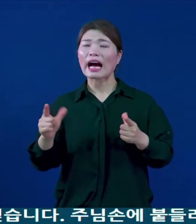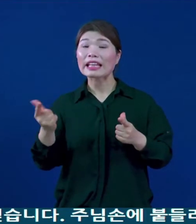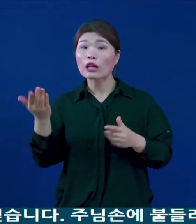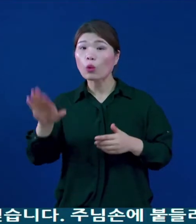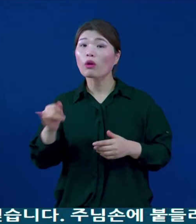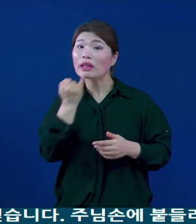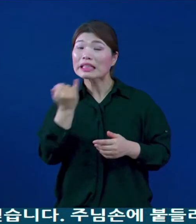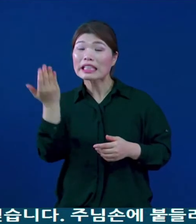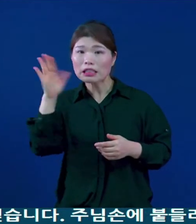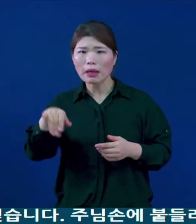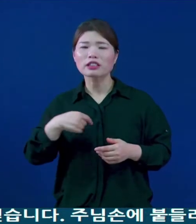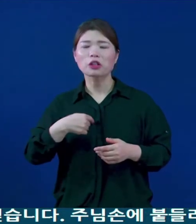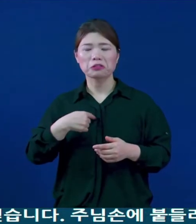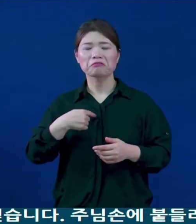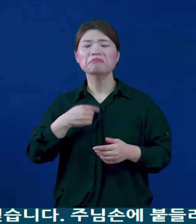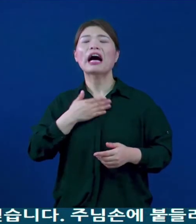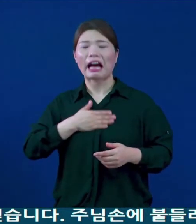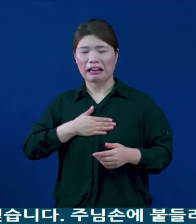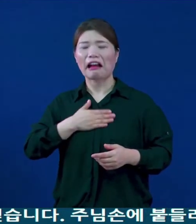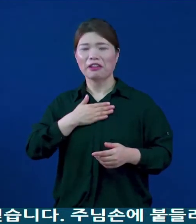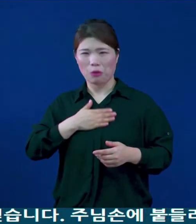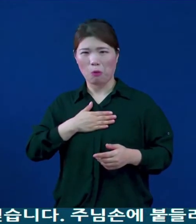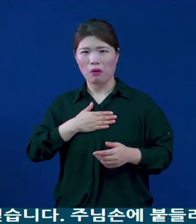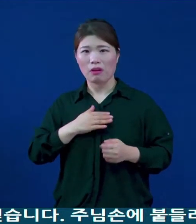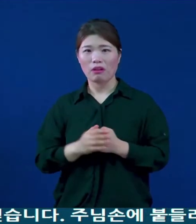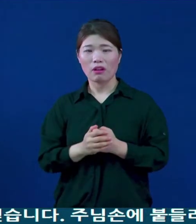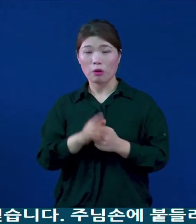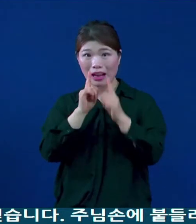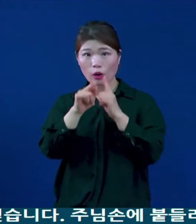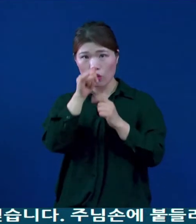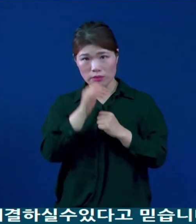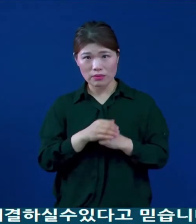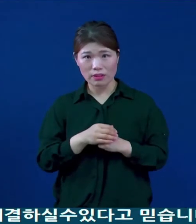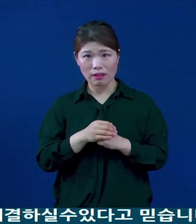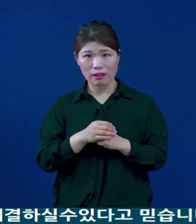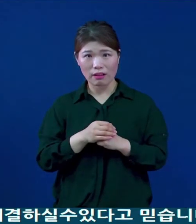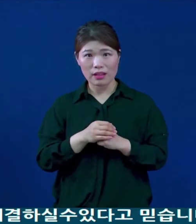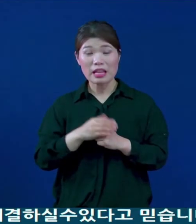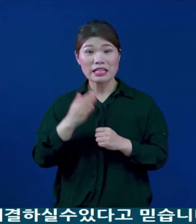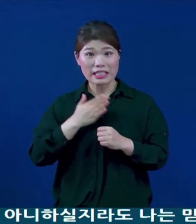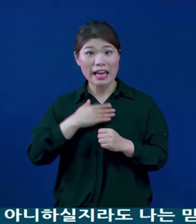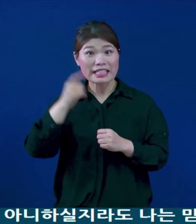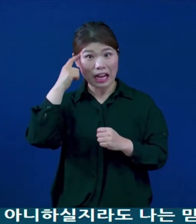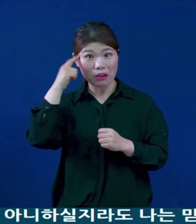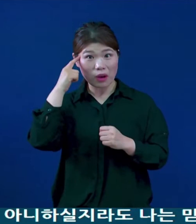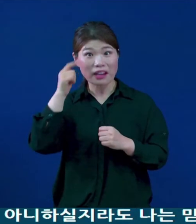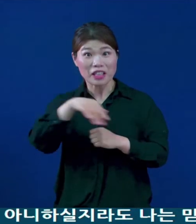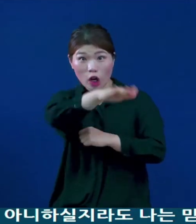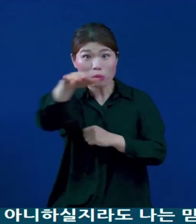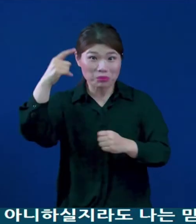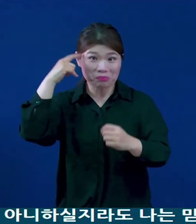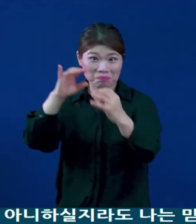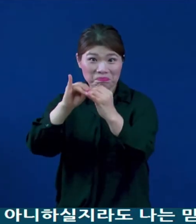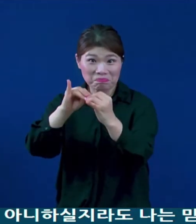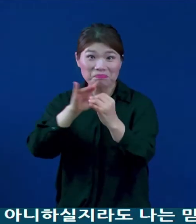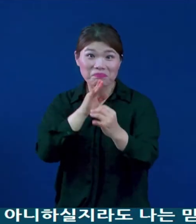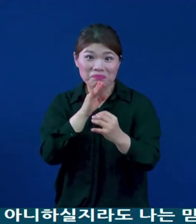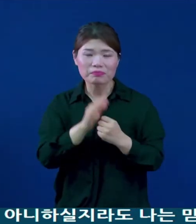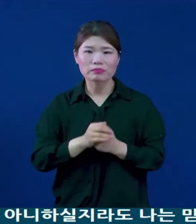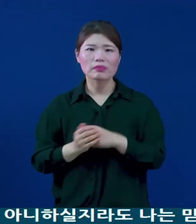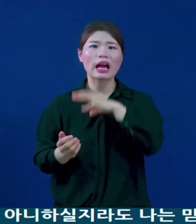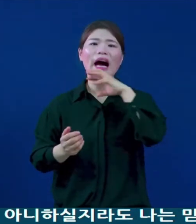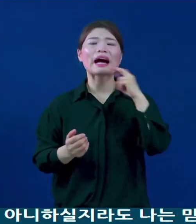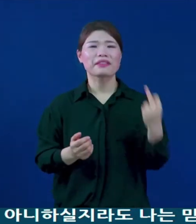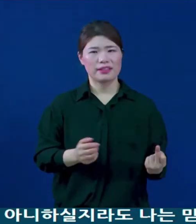대안이 있는 것을 제가 압니다. 이런 마음이었죠. 여러분, 제 해석에 동의가 되시죠? 이게 안드레의 신앙이었습니다. 다른 사람들이